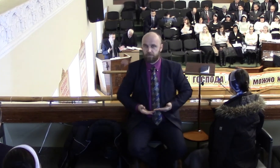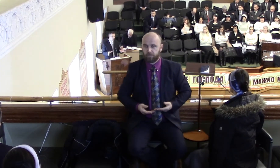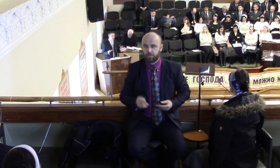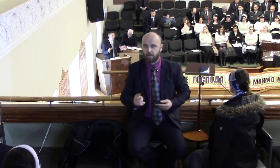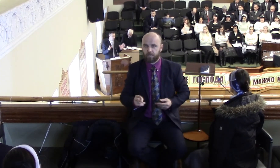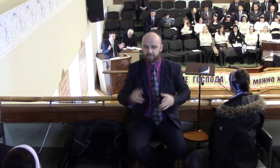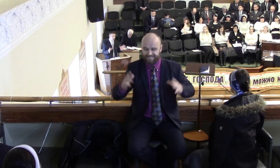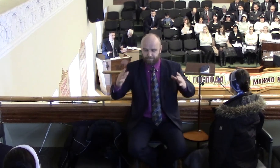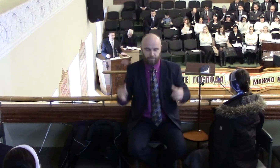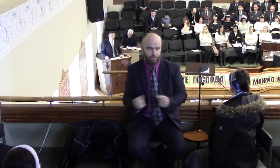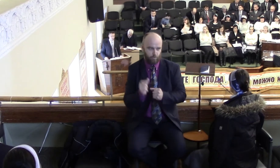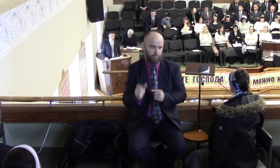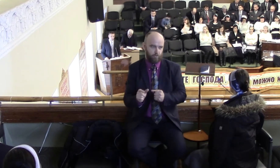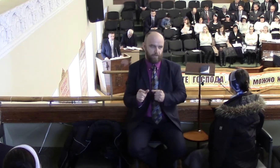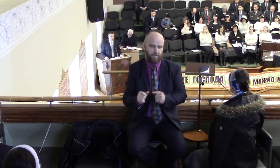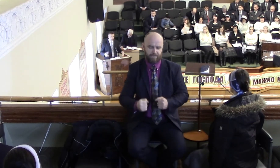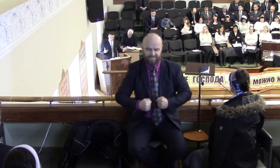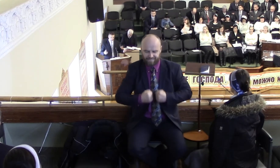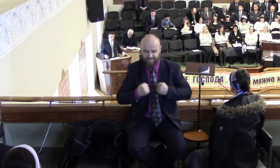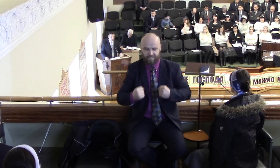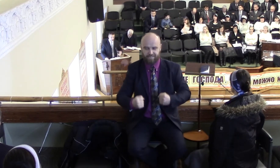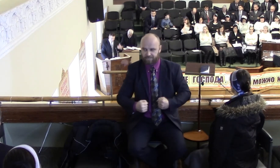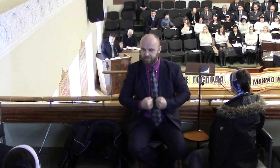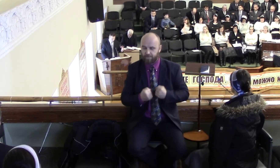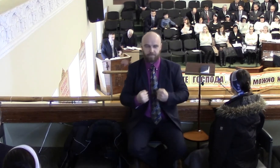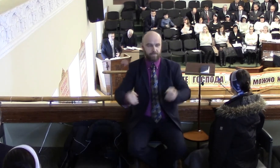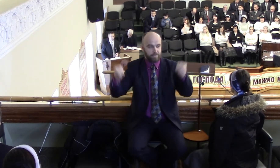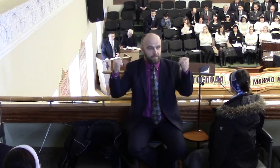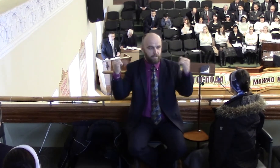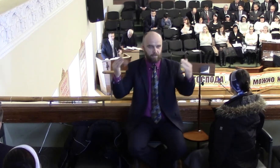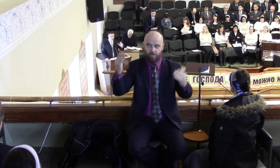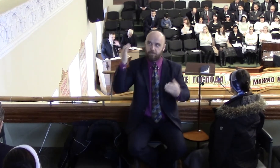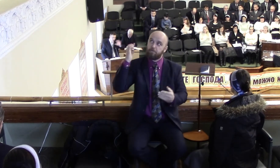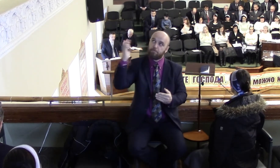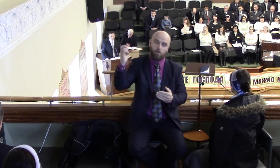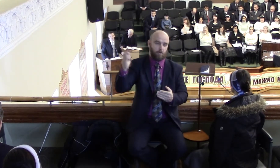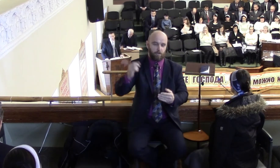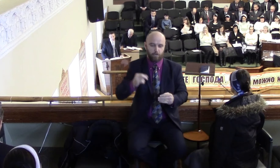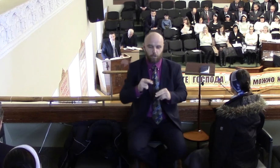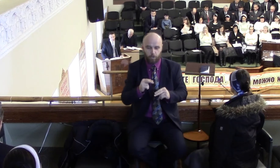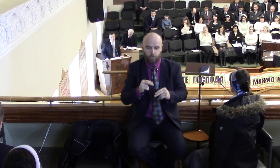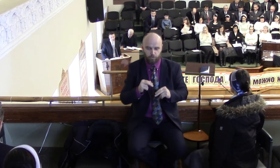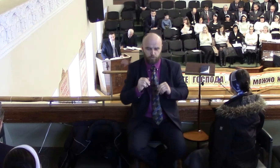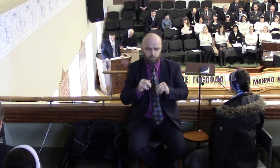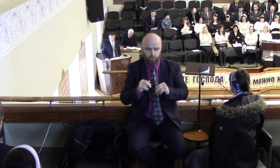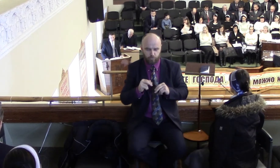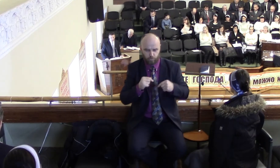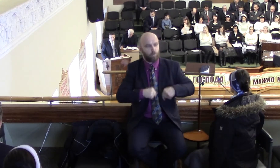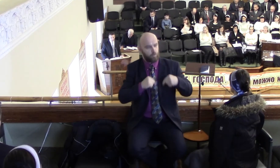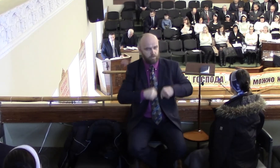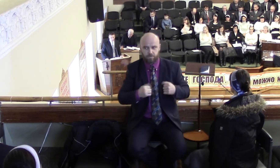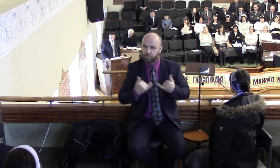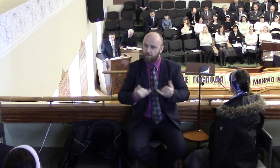той возможностью, что дает нам Господь. Прославлять Его, трудиться для Него, свидетельствовать другим о